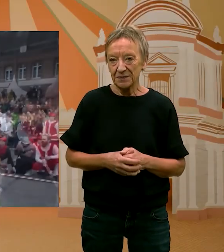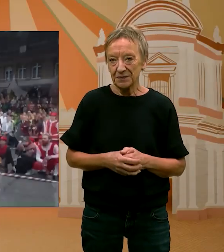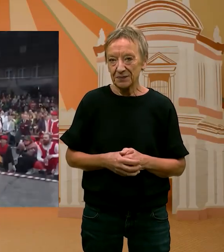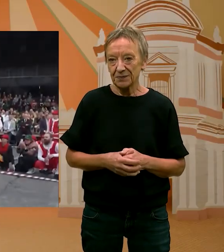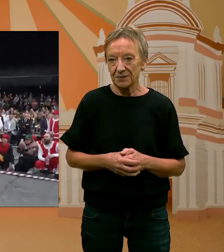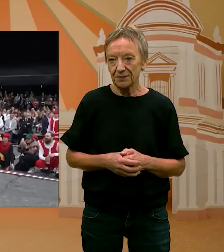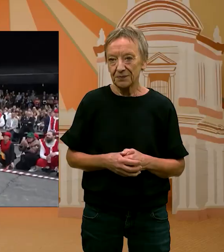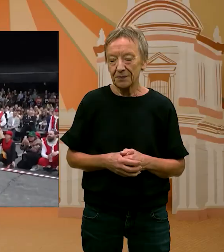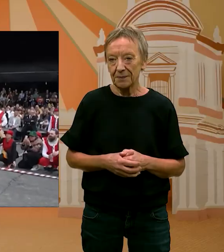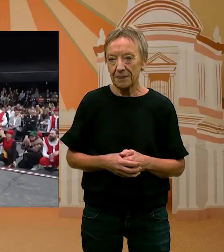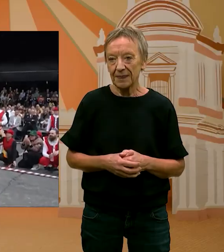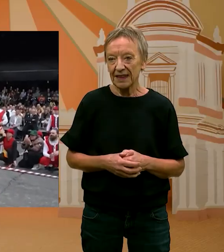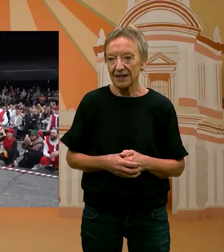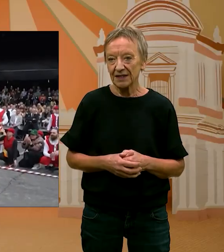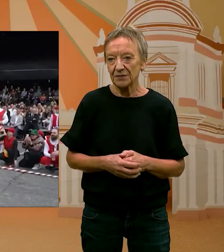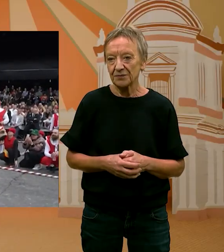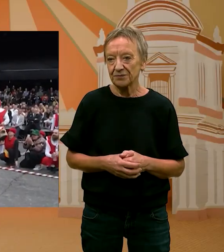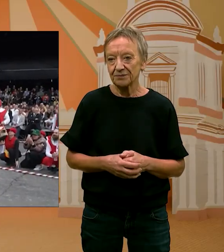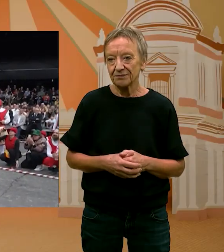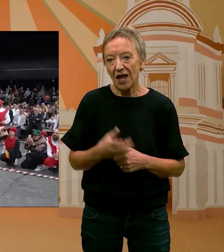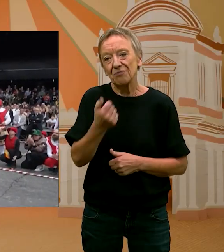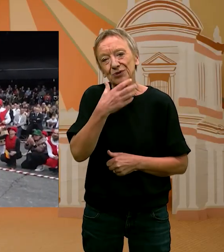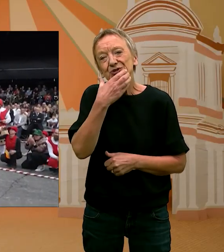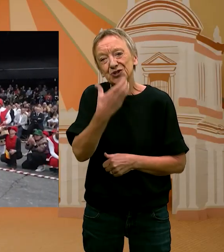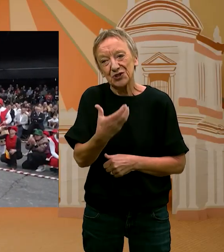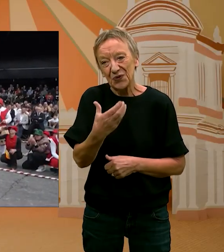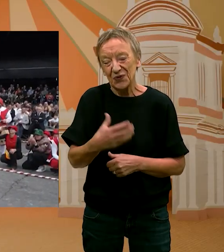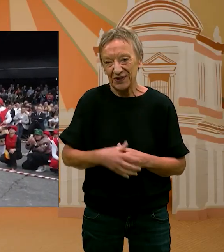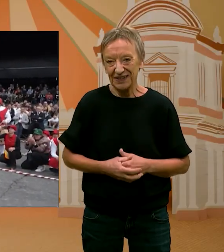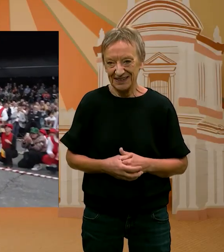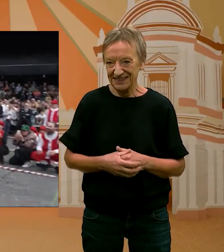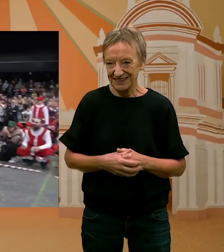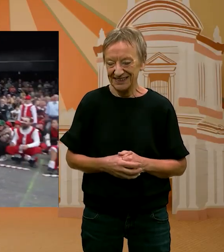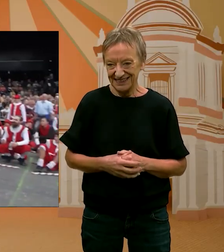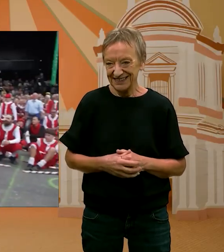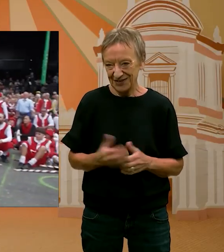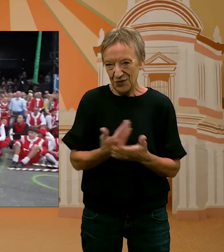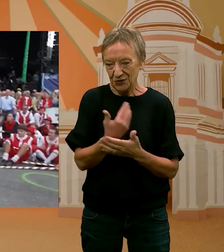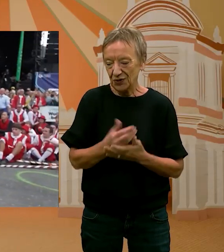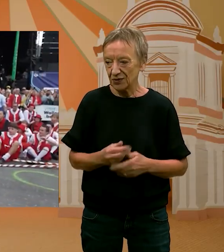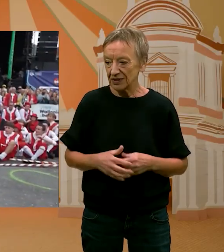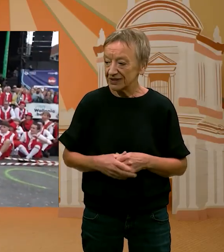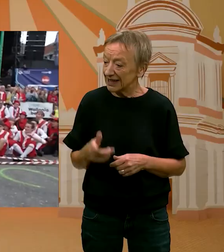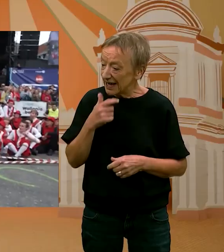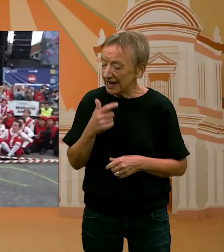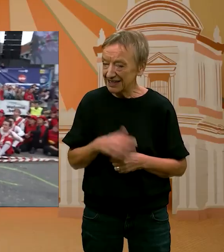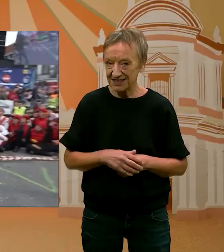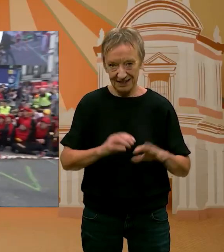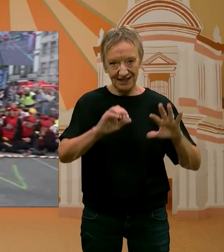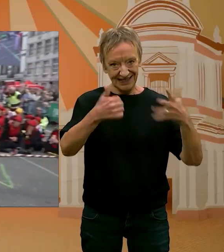ici, j'ai un peu chaud. Demande-lui il a quel âge? Mais ouais, sinon je suis heureux, je suis content. Tu as quel âge? 16 ans. 16 ans et chasse